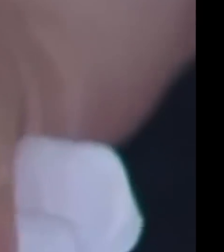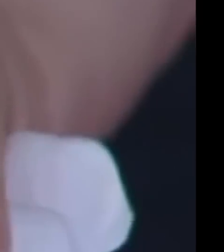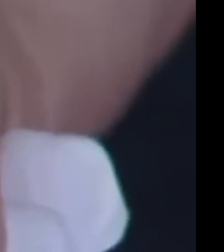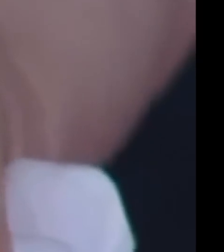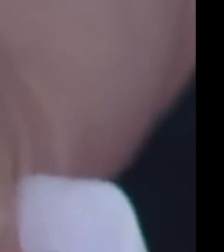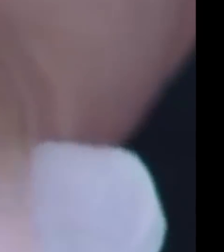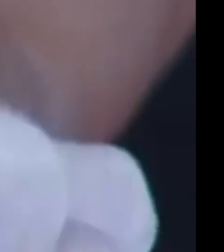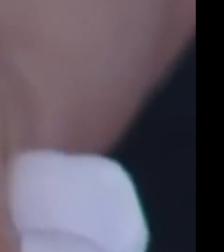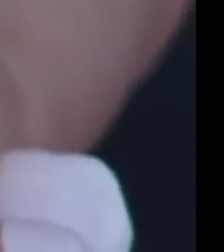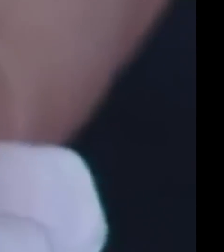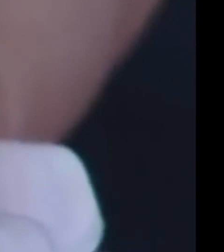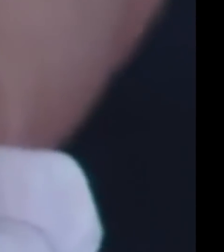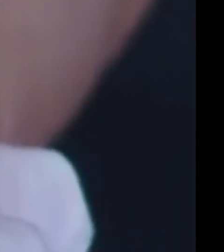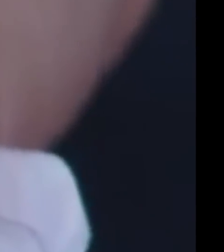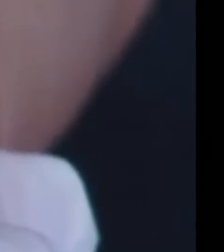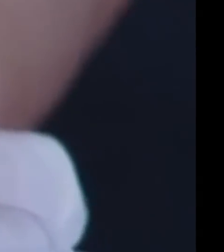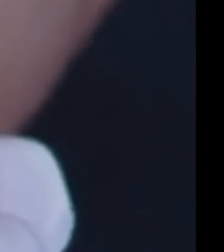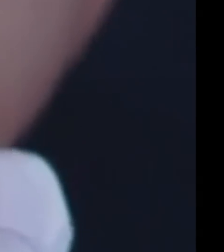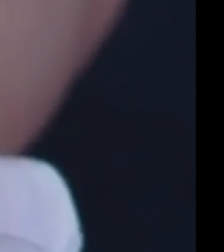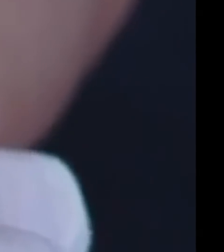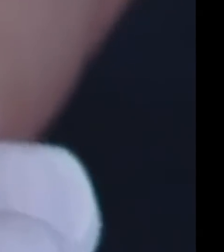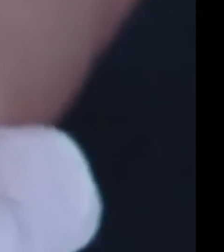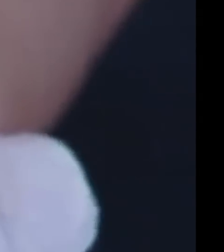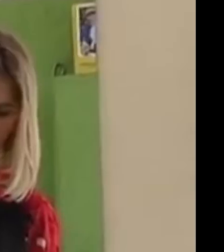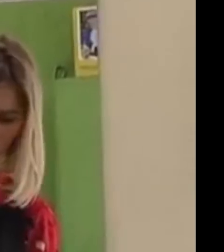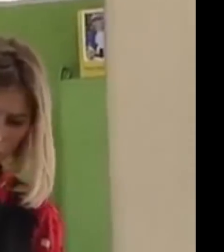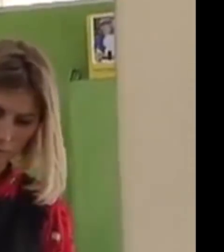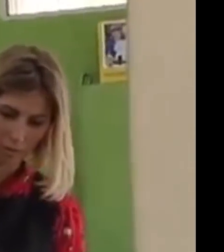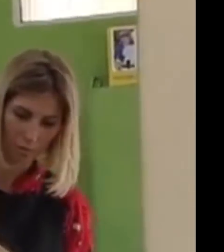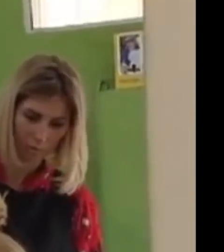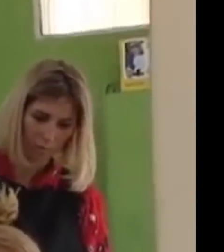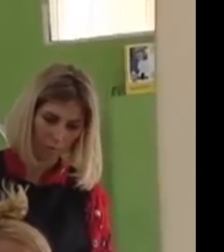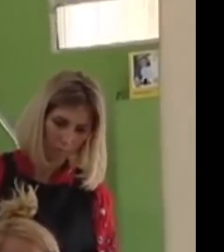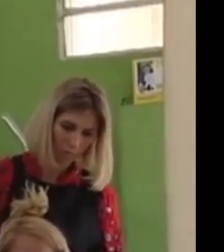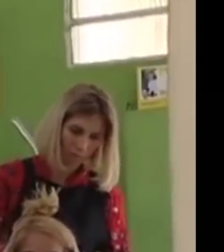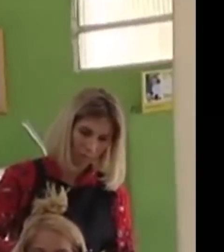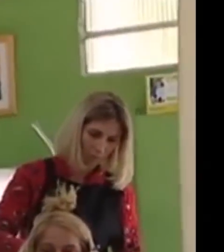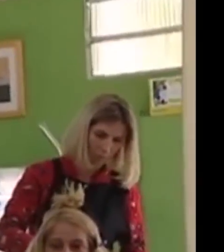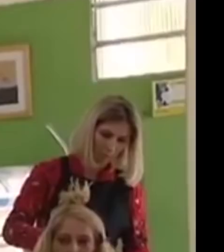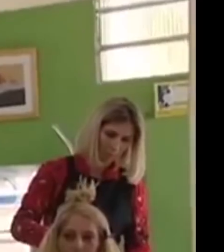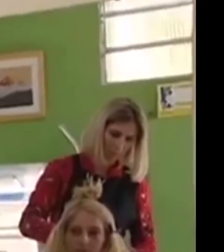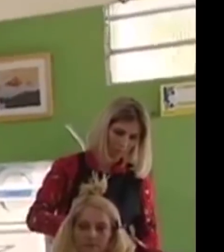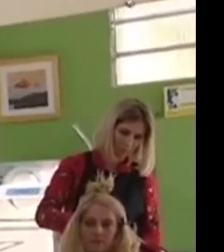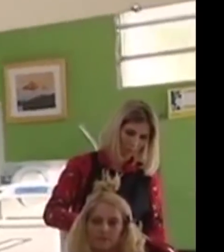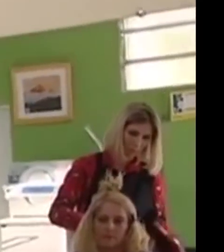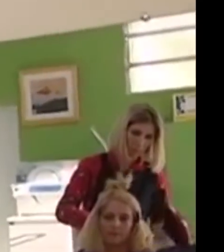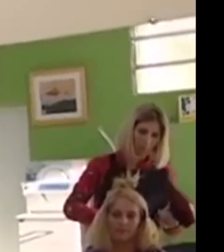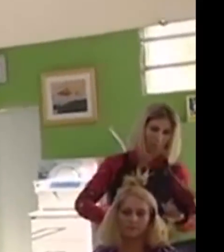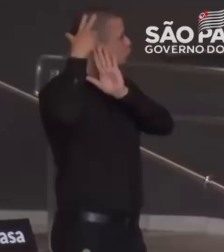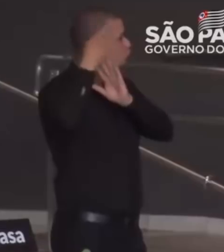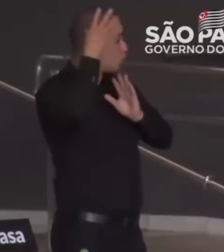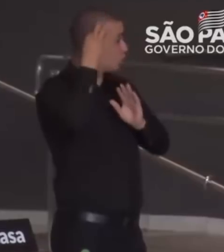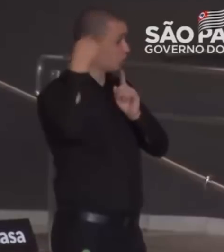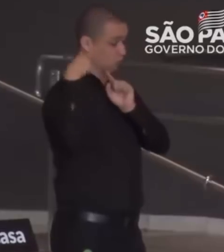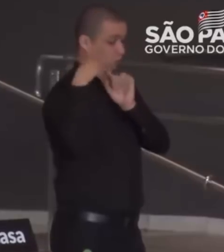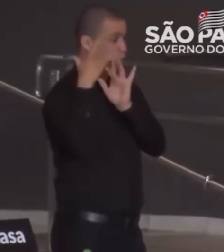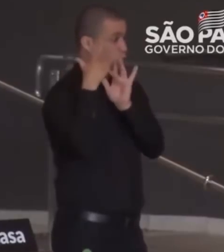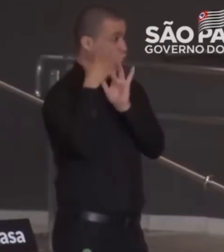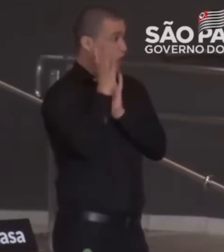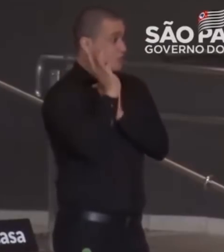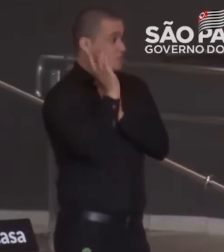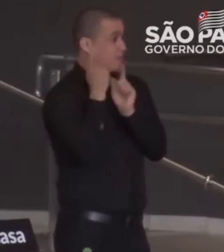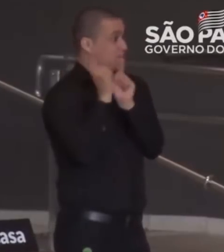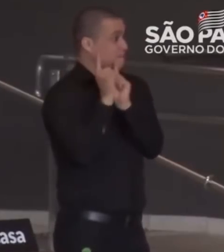a pessoa é muito próximo eles ela vai manipular a pessoa vai tocar no rosto da pessoa vai tocar nos cabelos da e lá